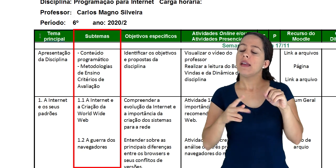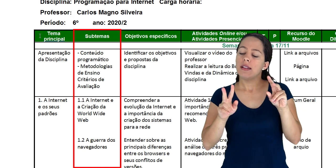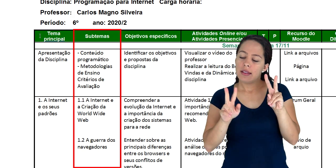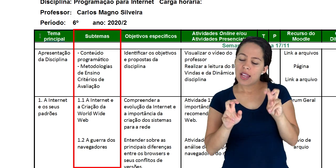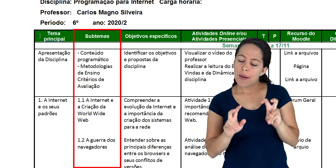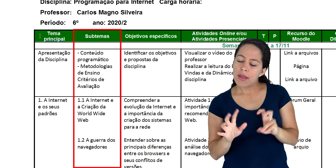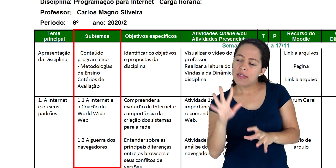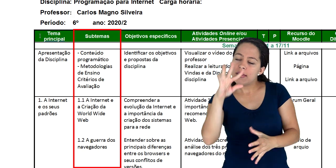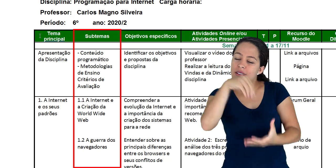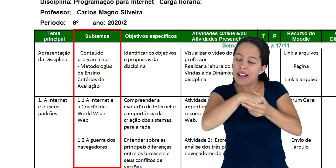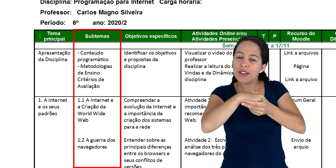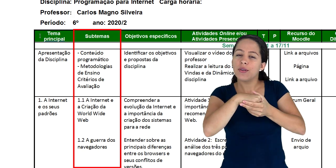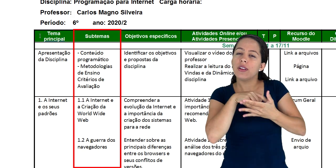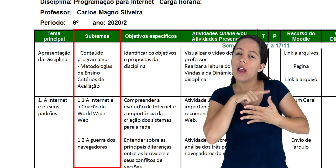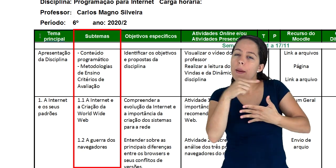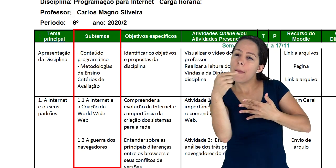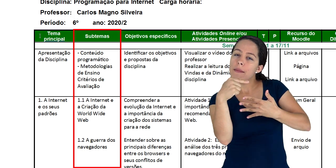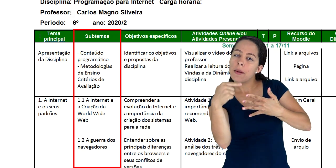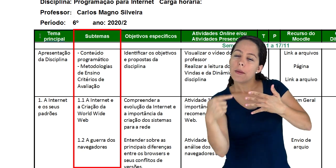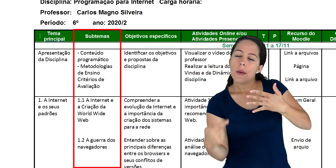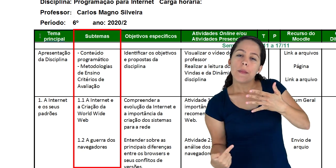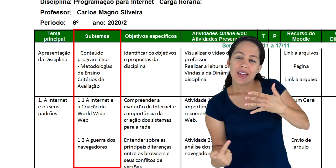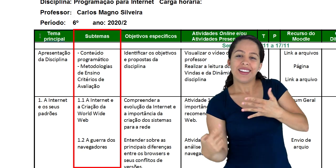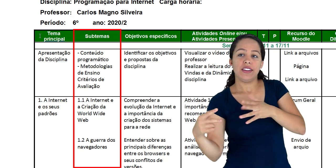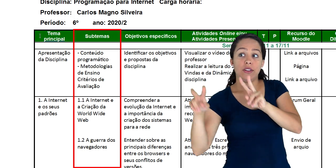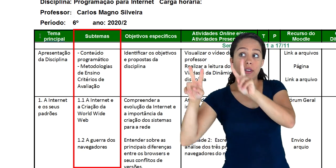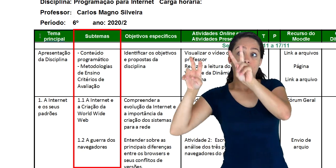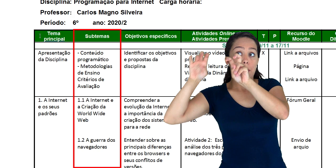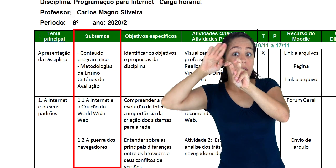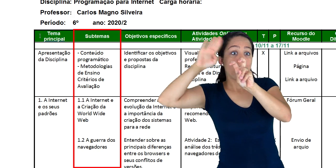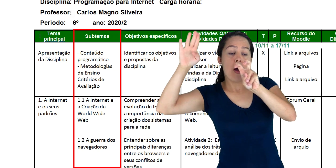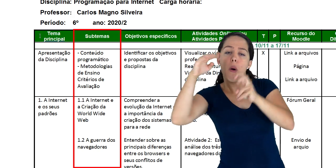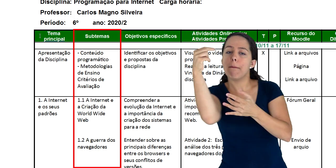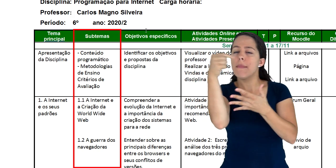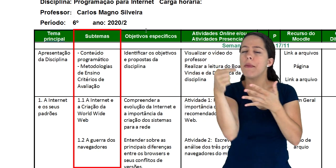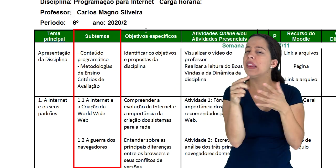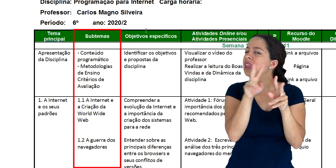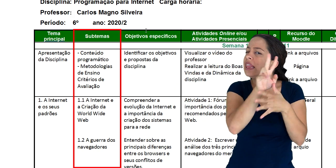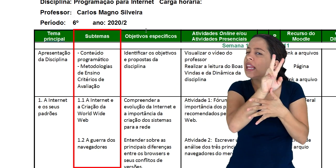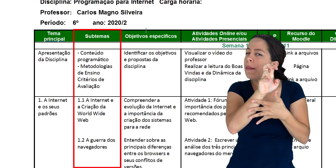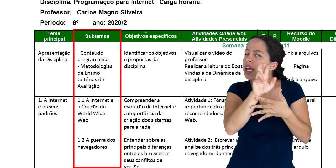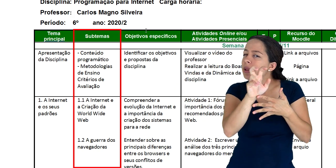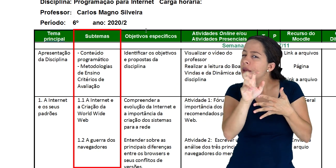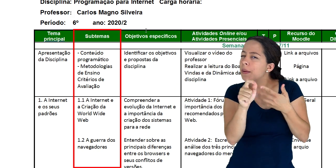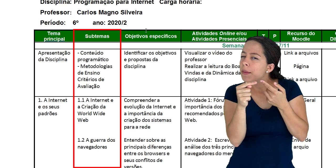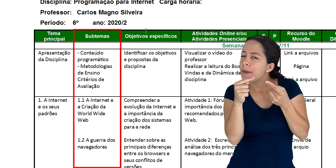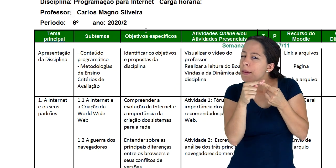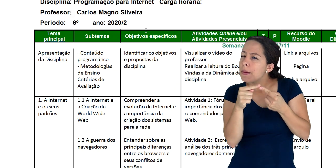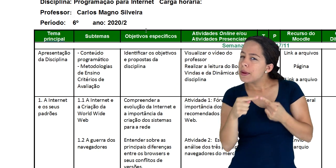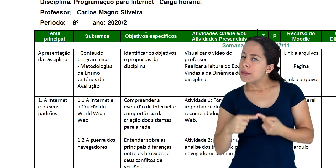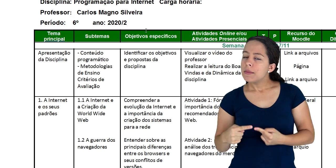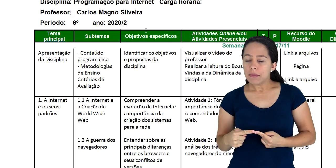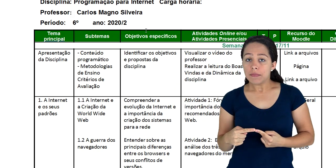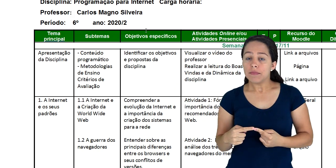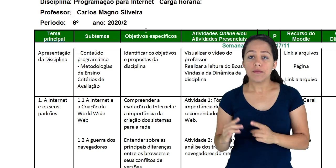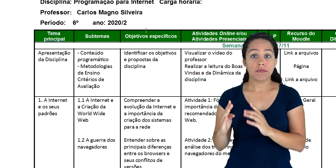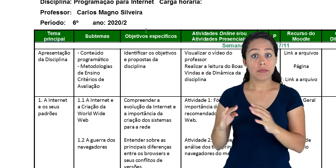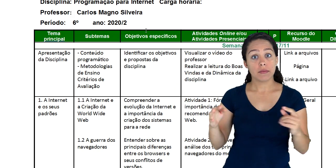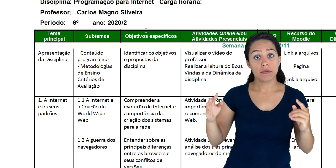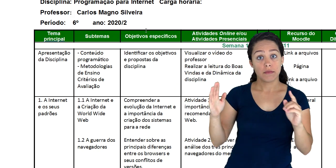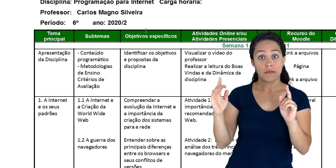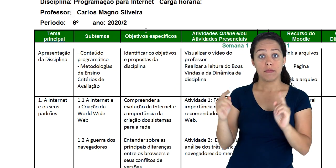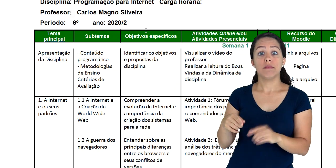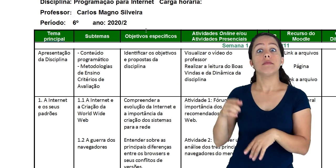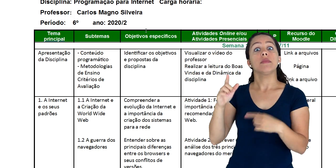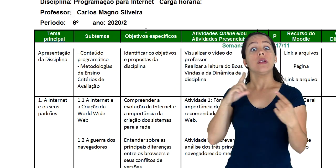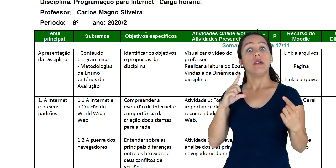os subtemas que normalmente estão vinculados a esse tema principal. Definindo os subtemas, o professor